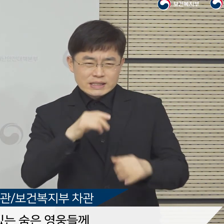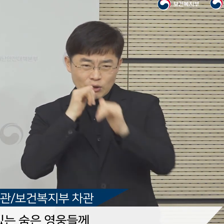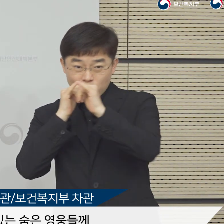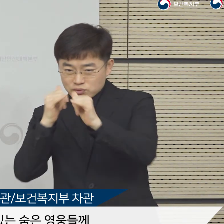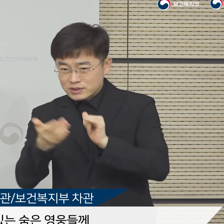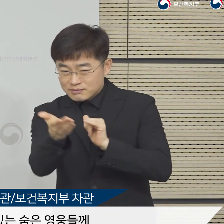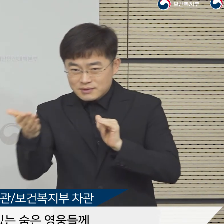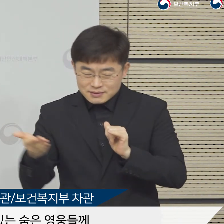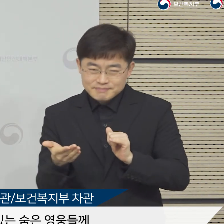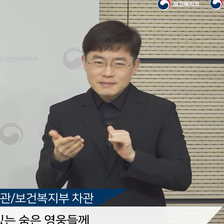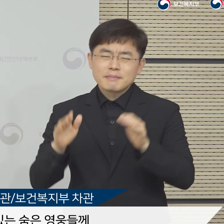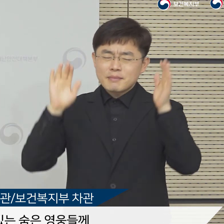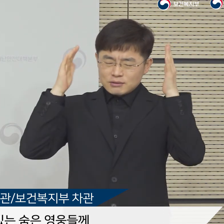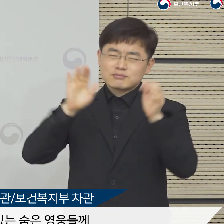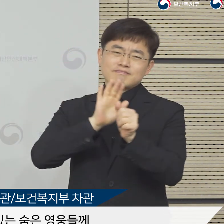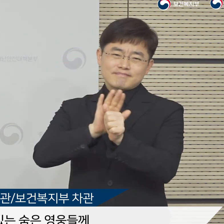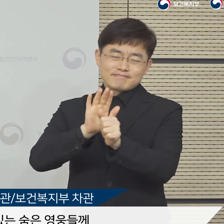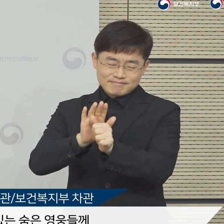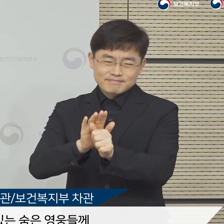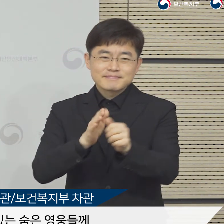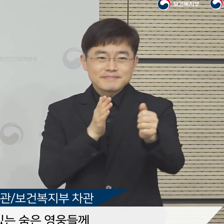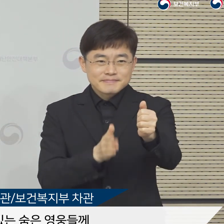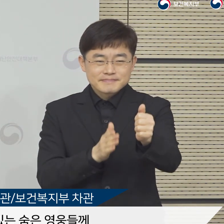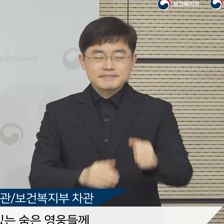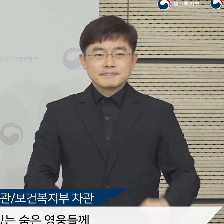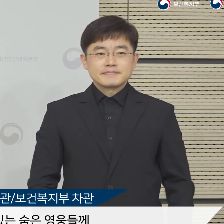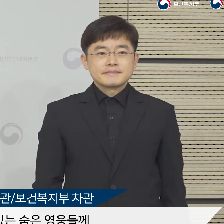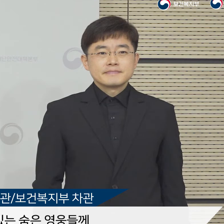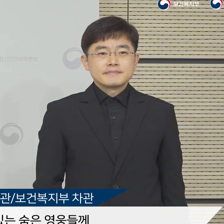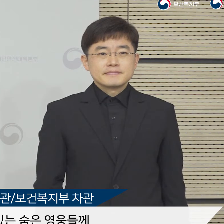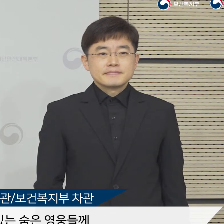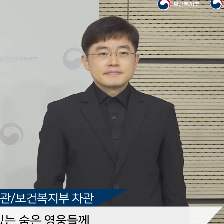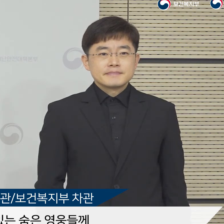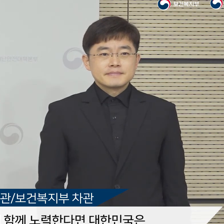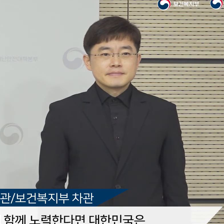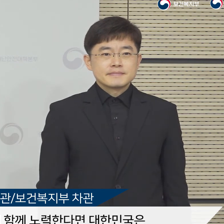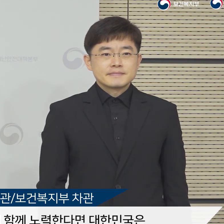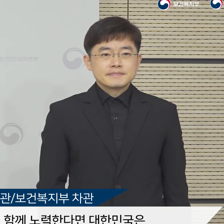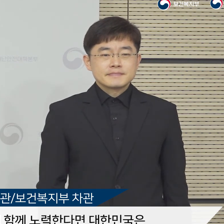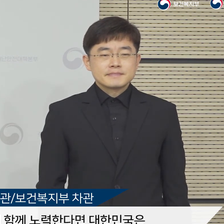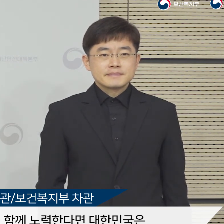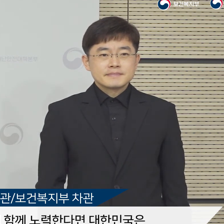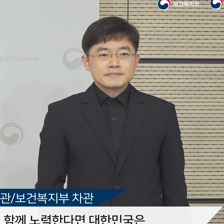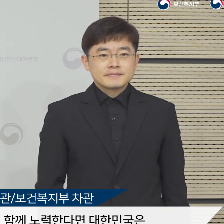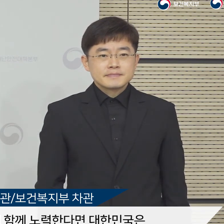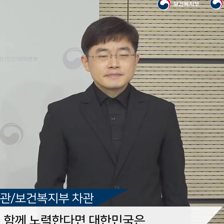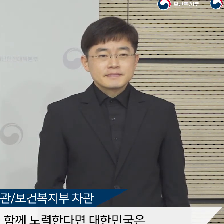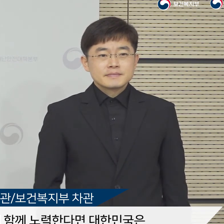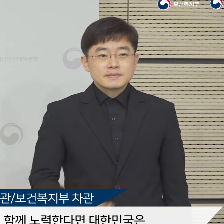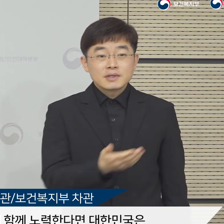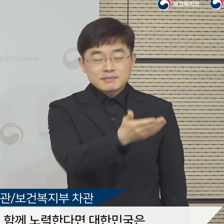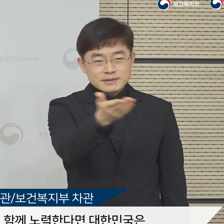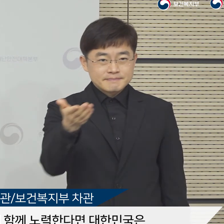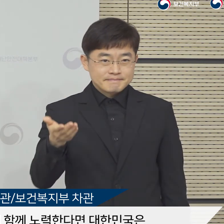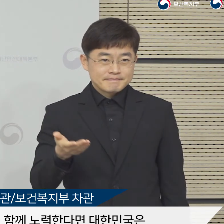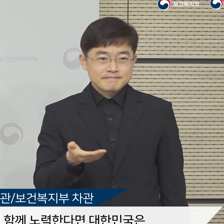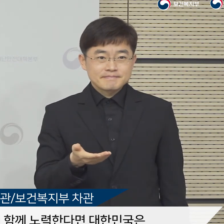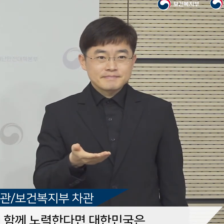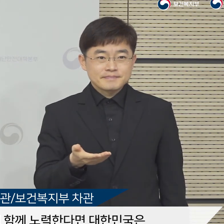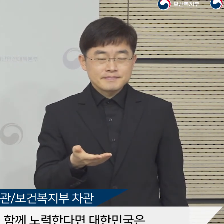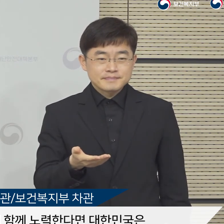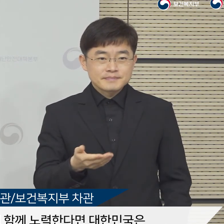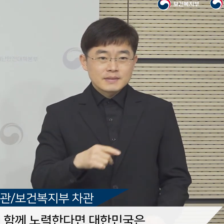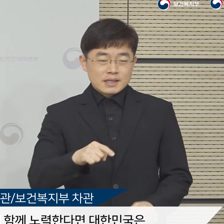영웅들께 아낌없는 박수와 응원을 보내주시기 바랍니다. 지금처럼 국민들께서